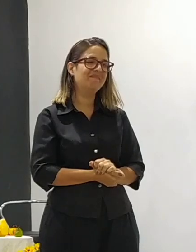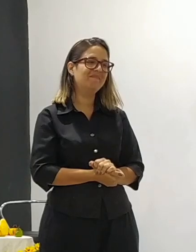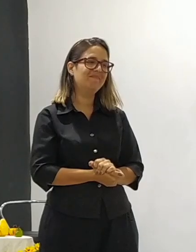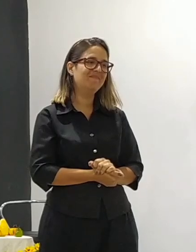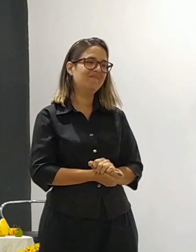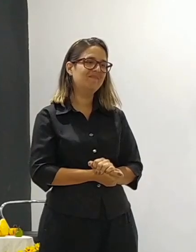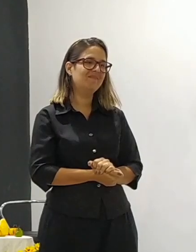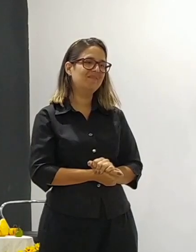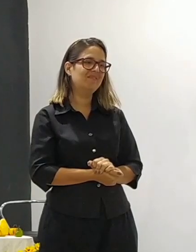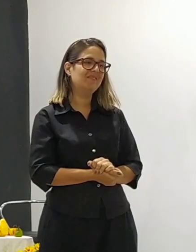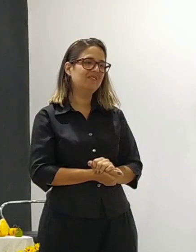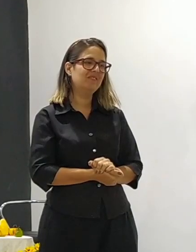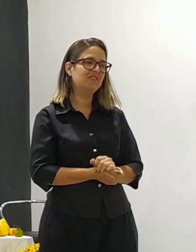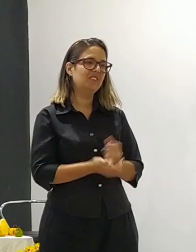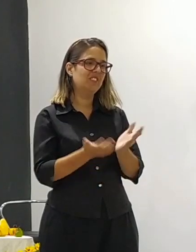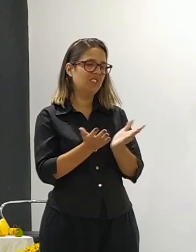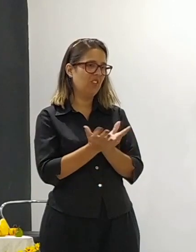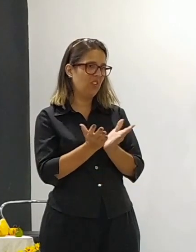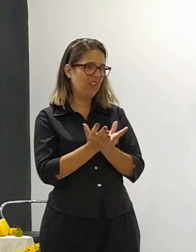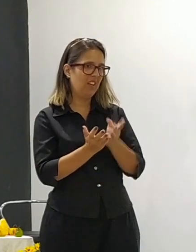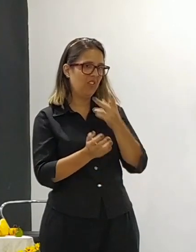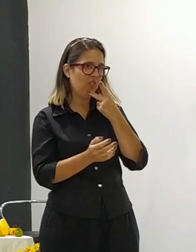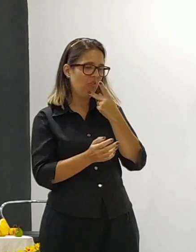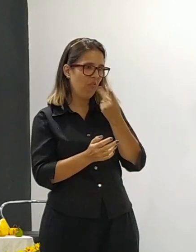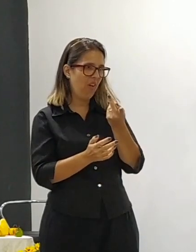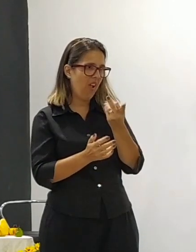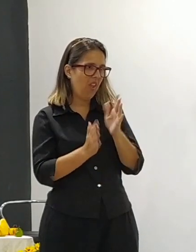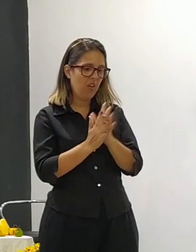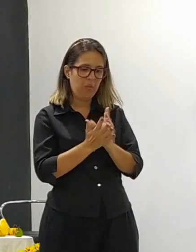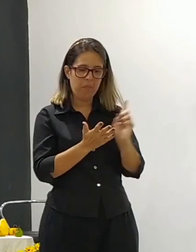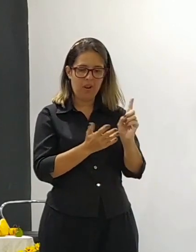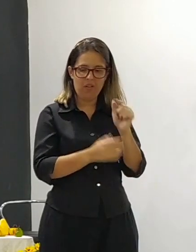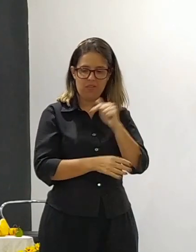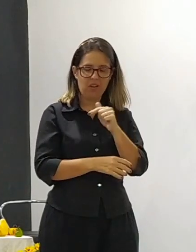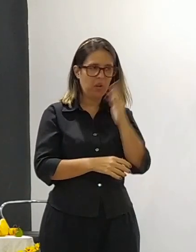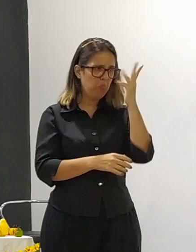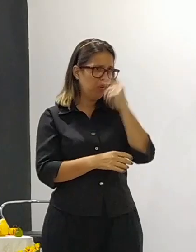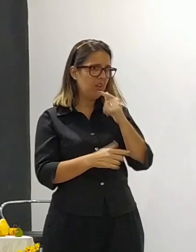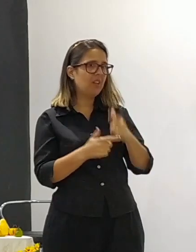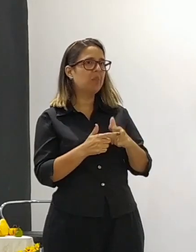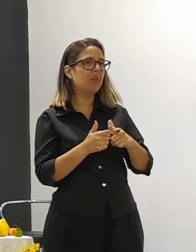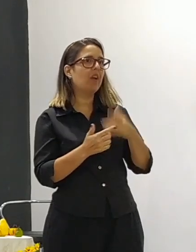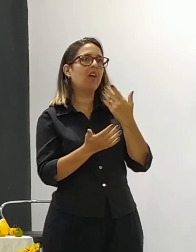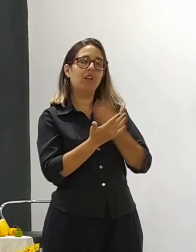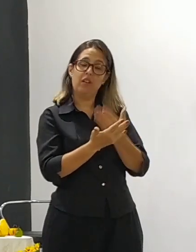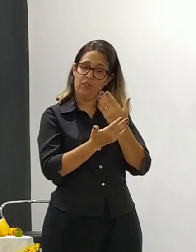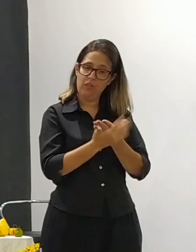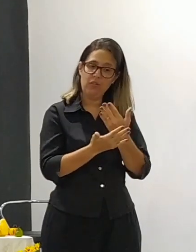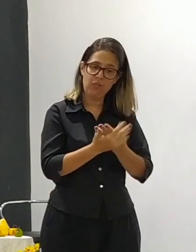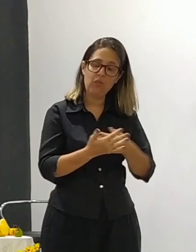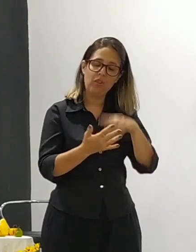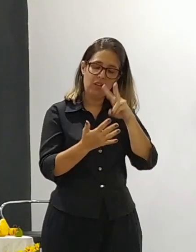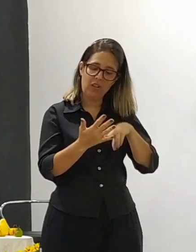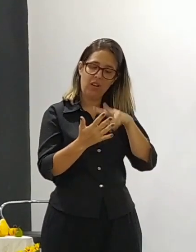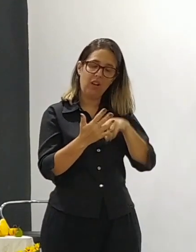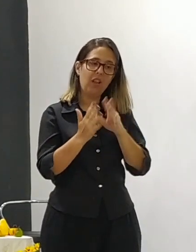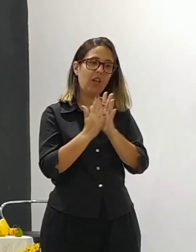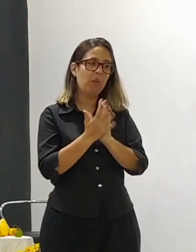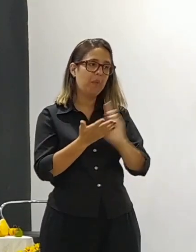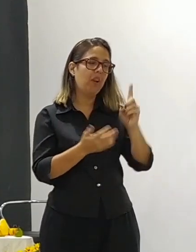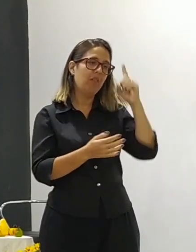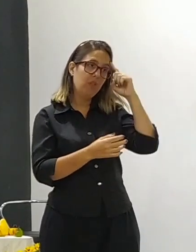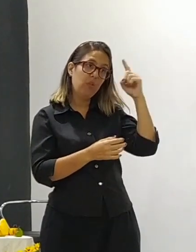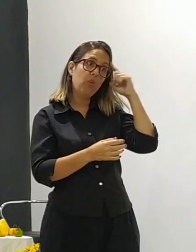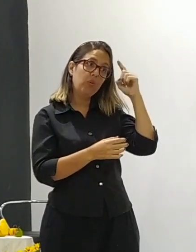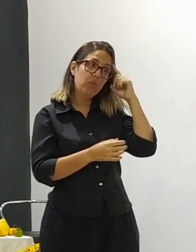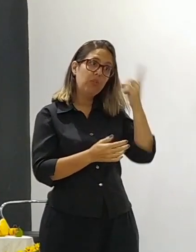Sabe que o crente ele fala essas palavras bonitas aqui? Por quê? Porque ele estuda, irmão. Né, crente? Lê a Bíblia todo dia, estuda a